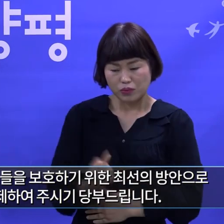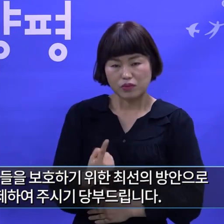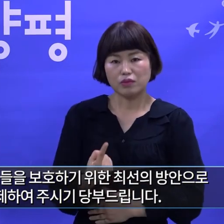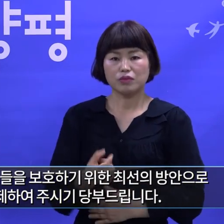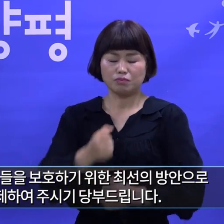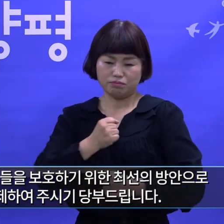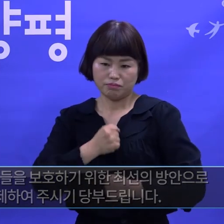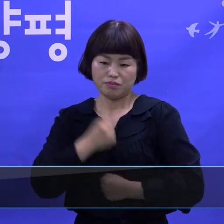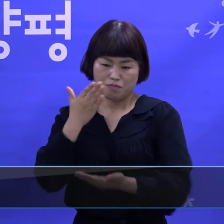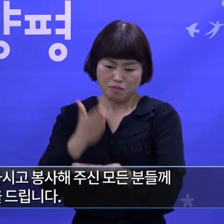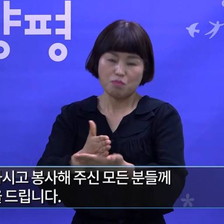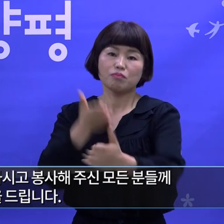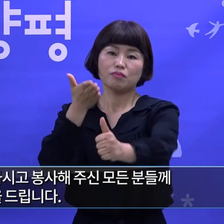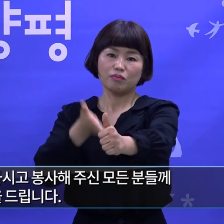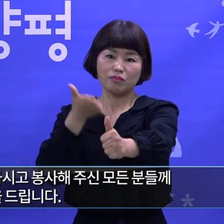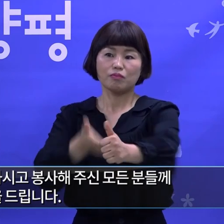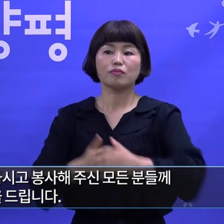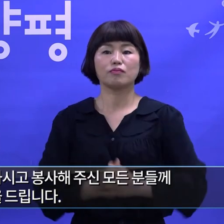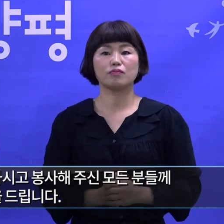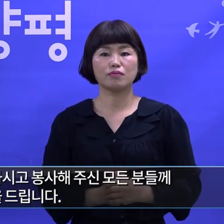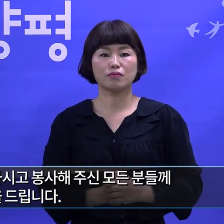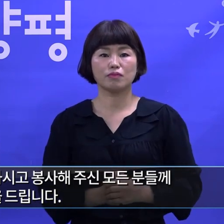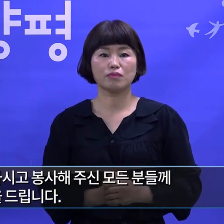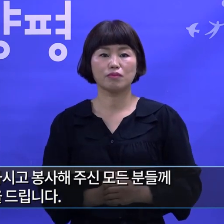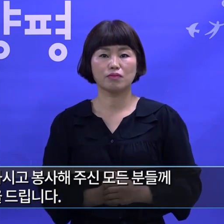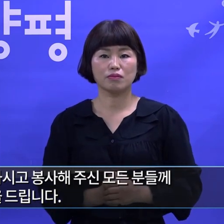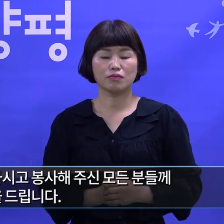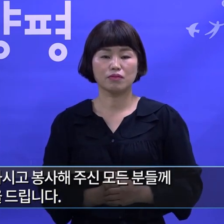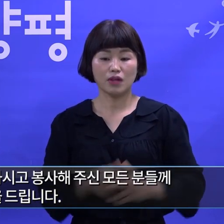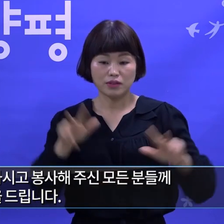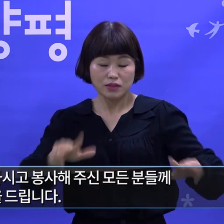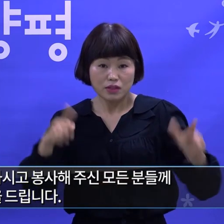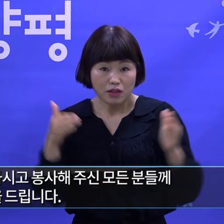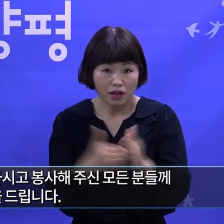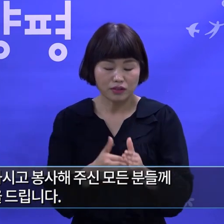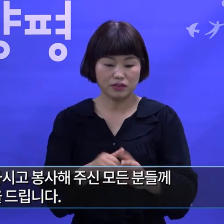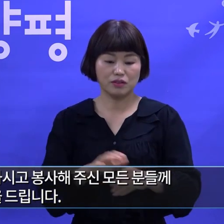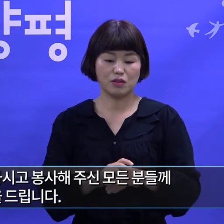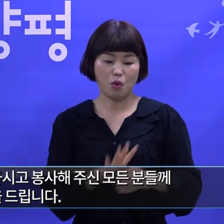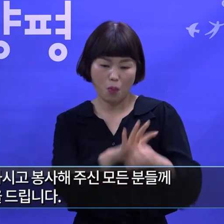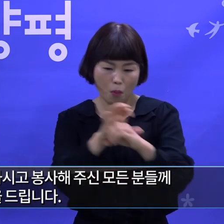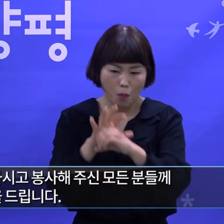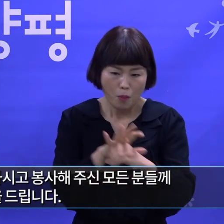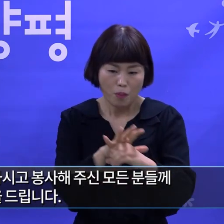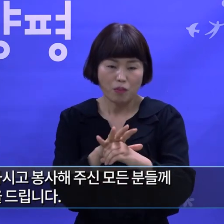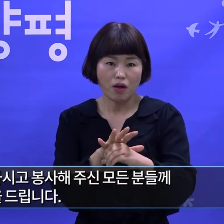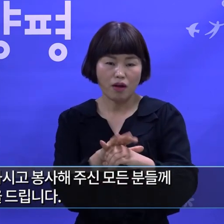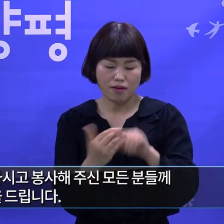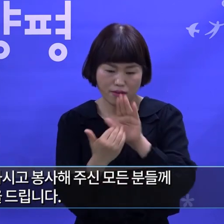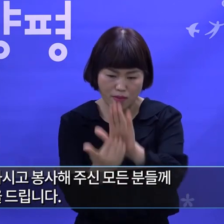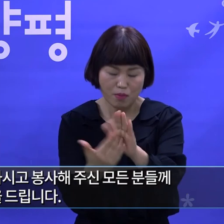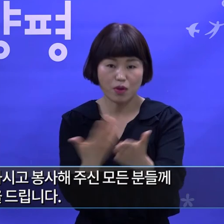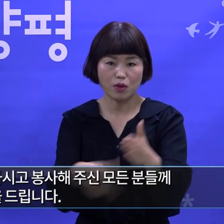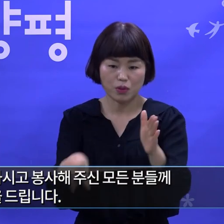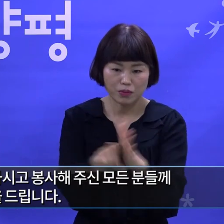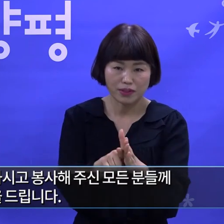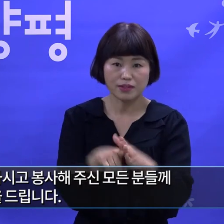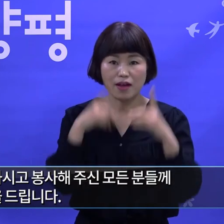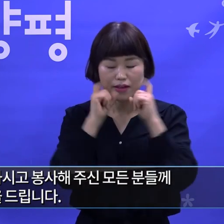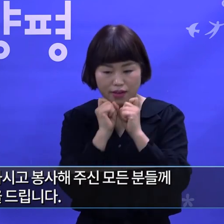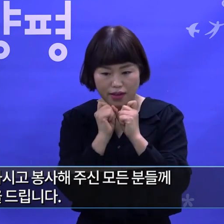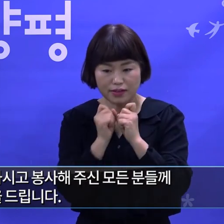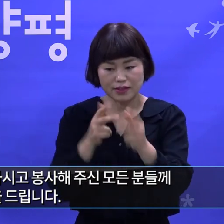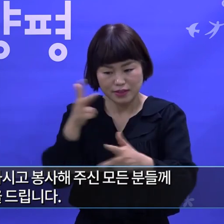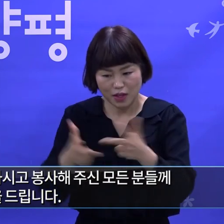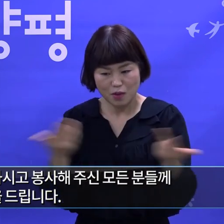당부드립니다. 그동안 코로나19 방역을 위해 생업을 마다하시고 봉사해 주신